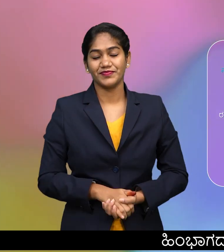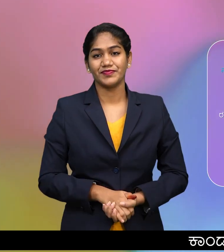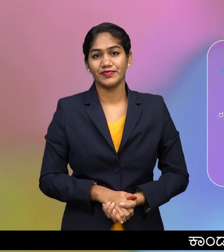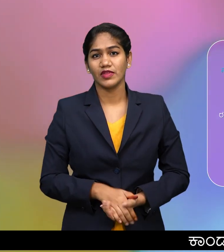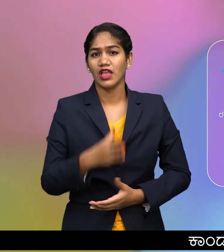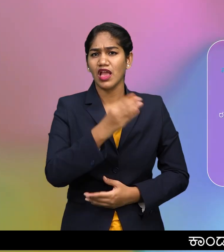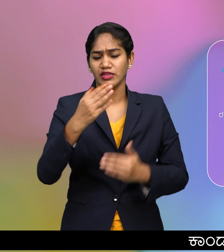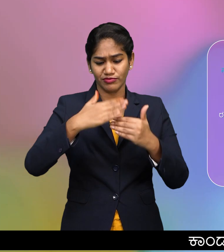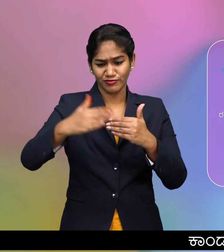ಕಾಂಡದ ಪ್ರದೇಶದಲ್ಲಿ